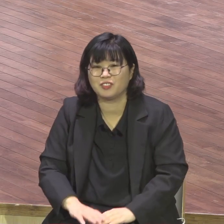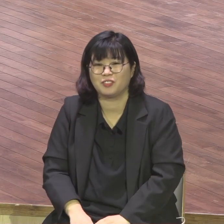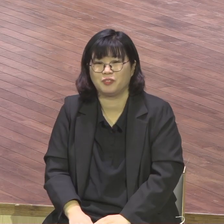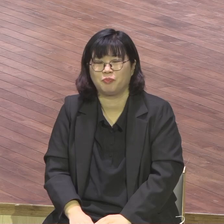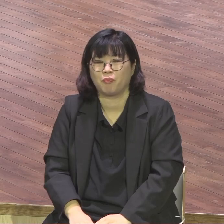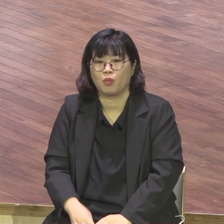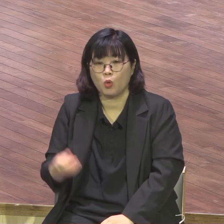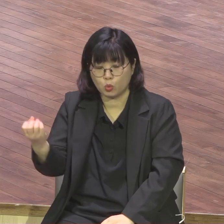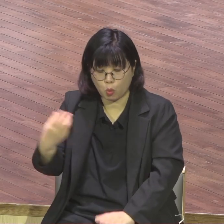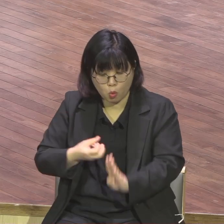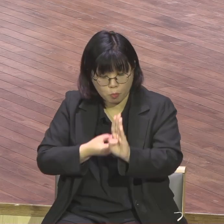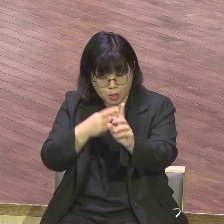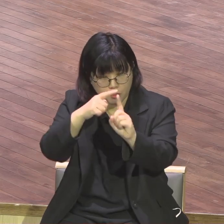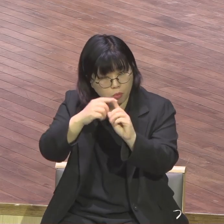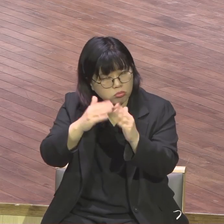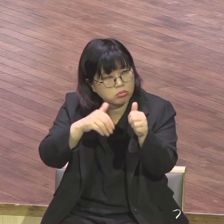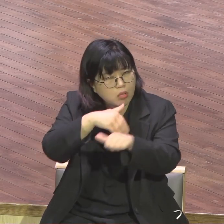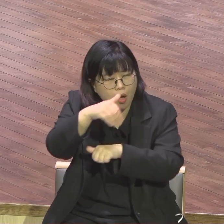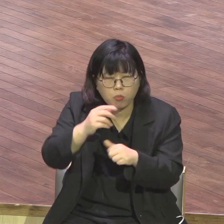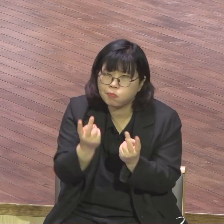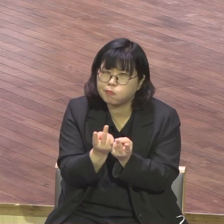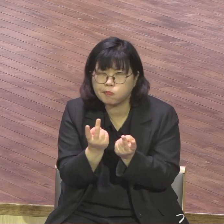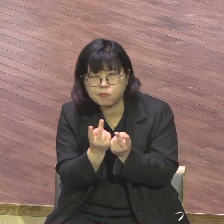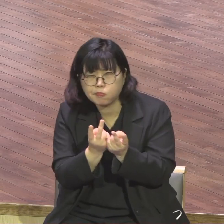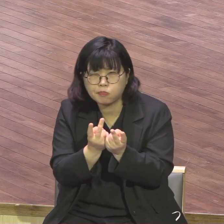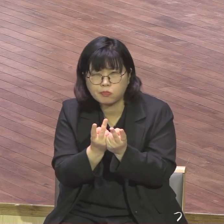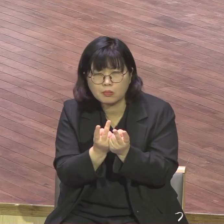바로 알기 위함이었어요. 왜냐하면